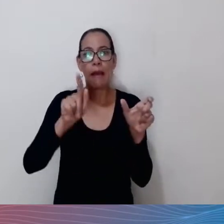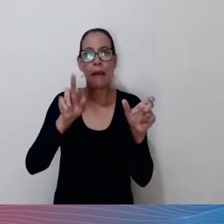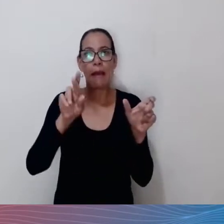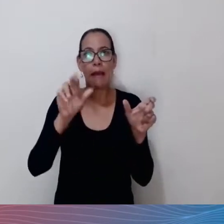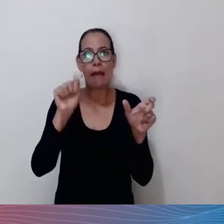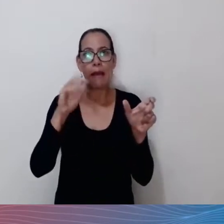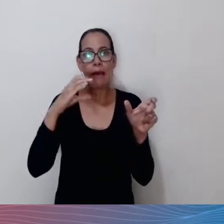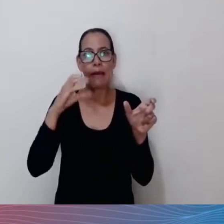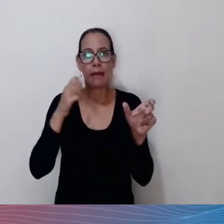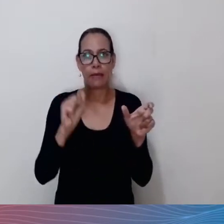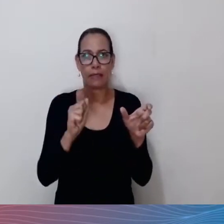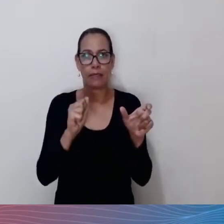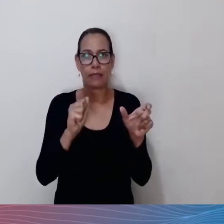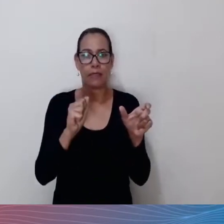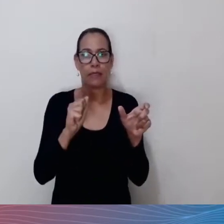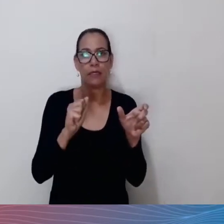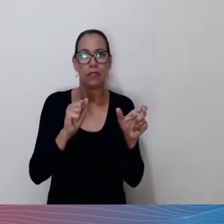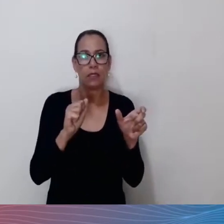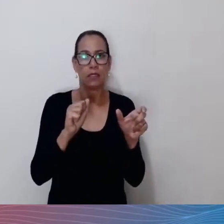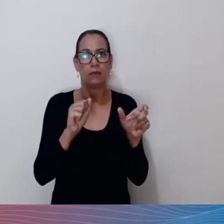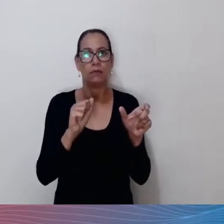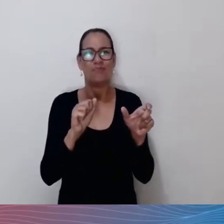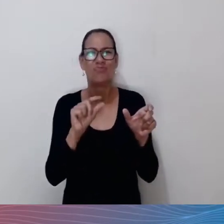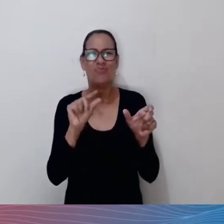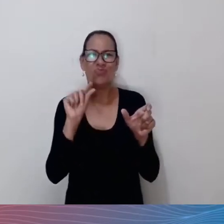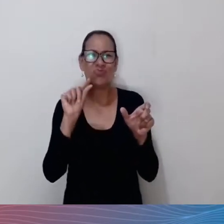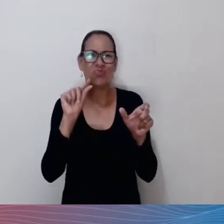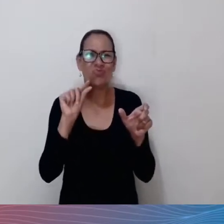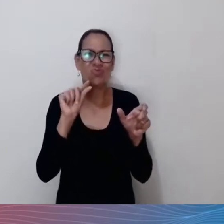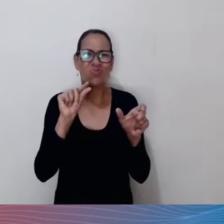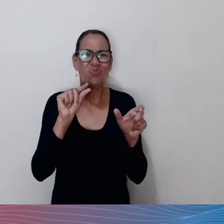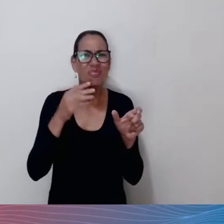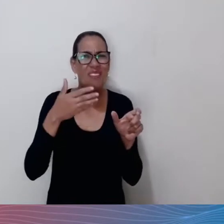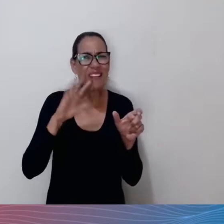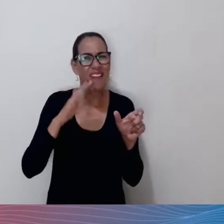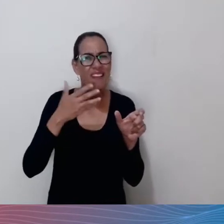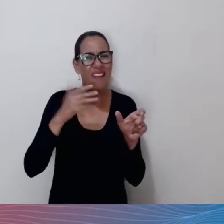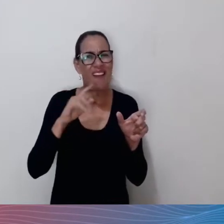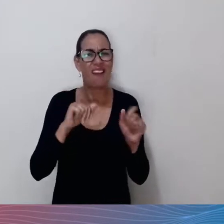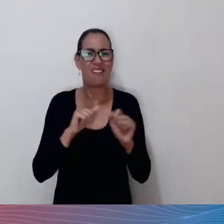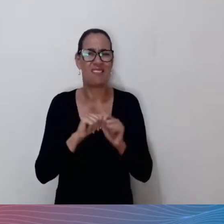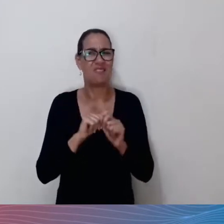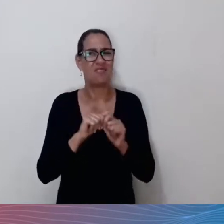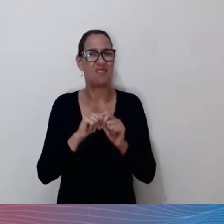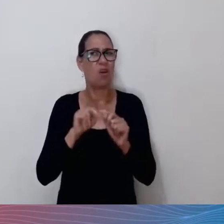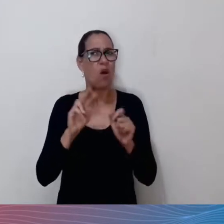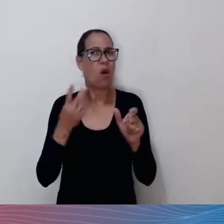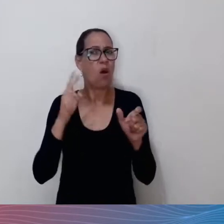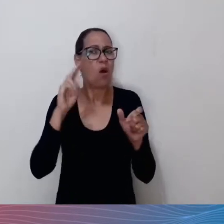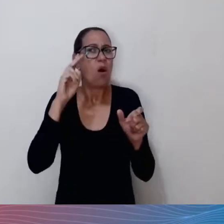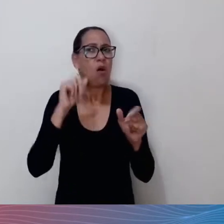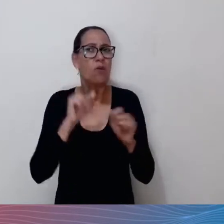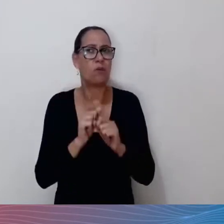valorizada. Nós não podemos tornar essa palavra graça